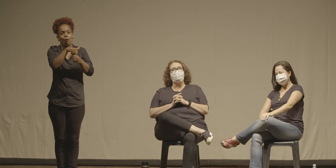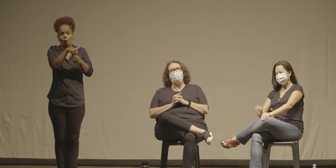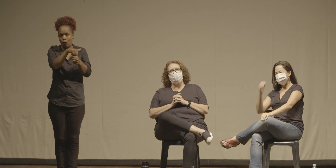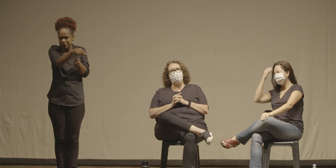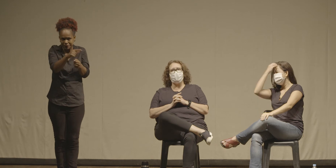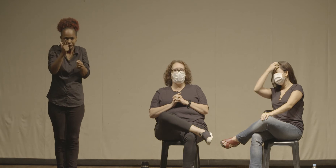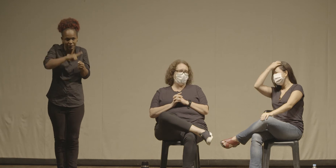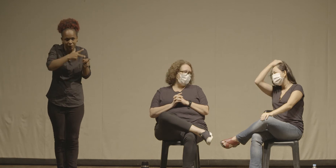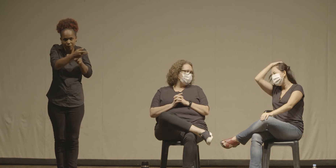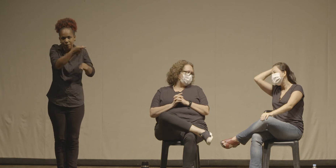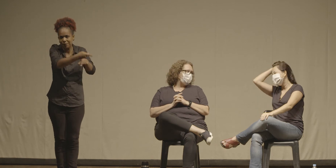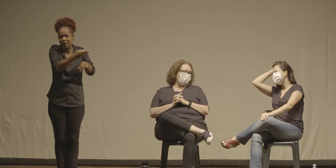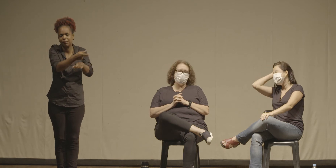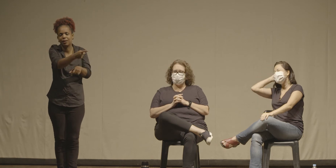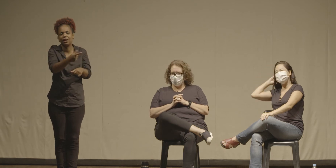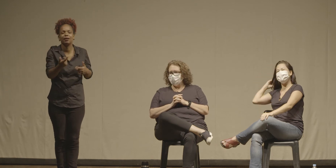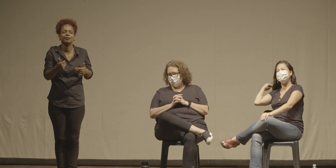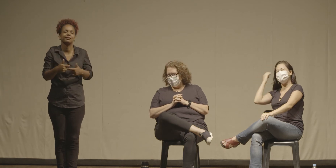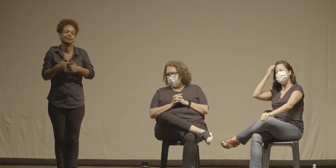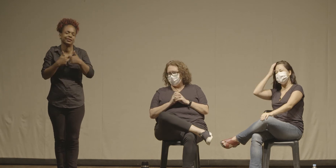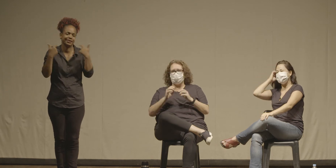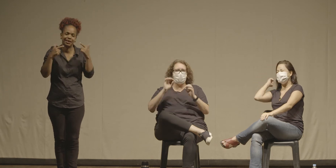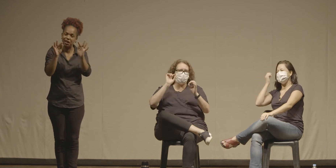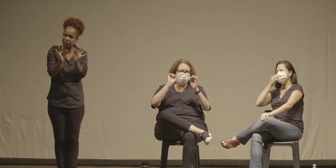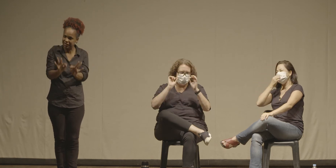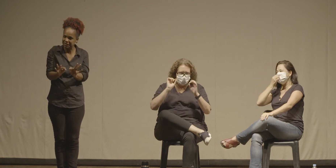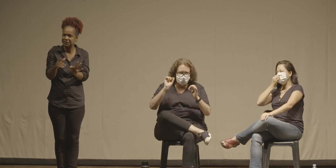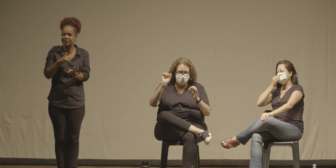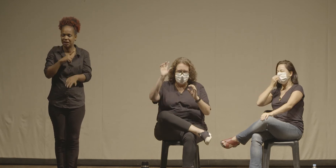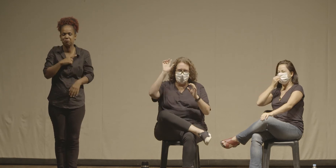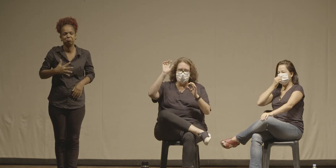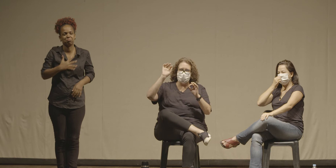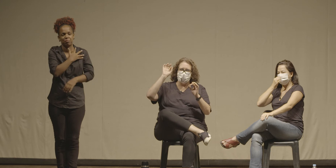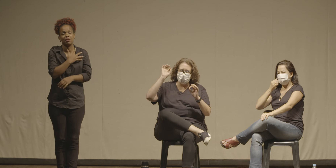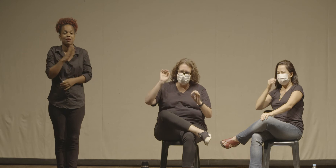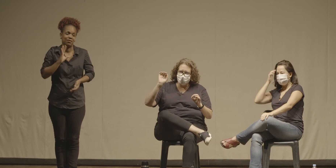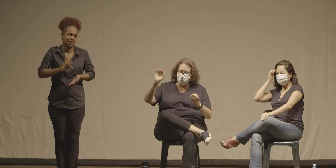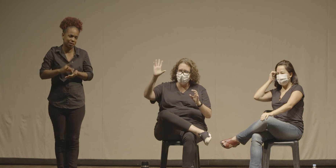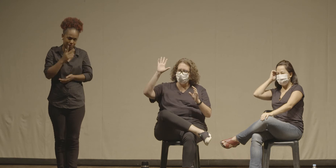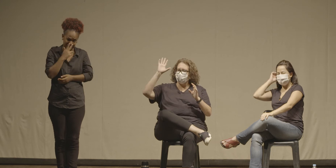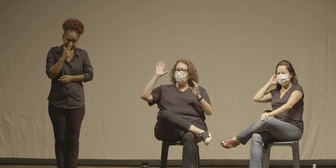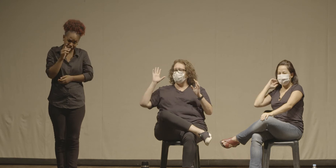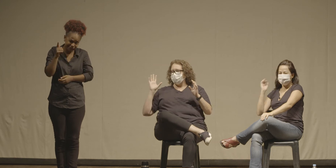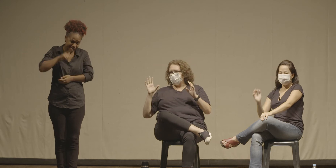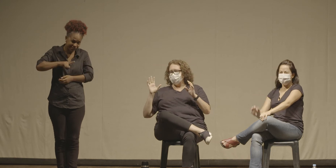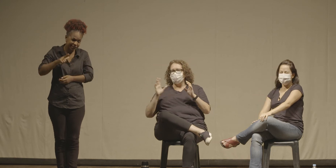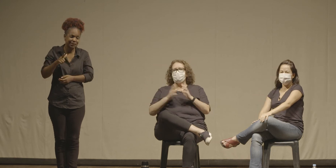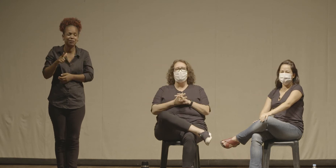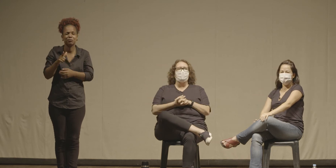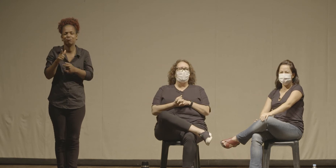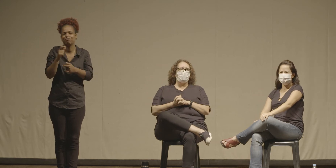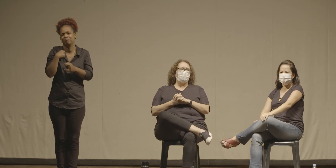que muito nos alegrou quando aconteceu, porque foi assim uma luzinha no final do túnel.